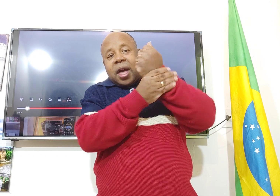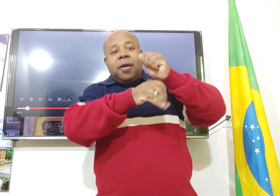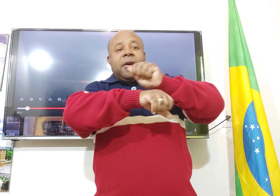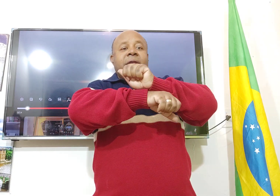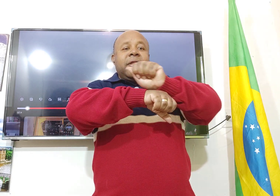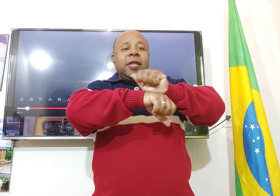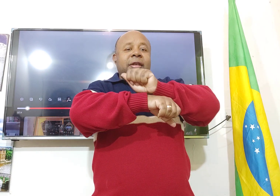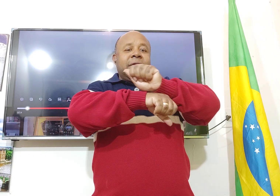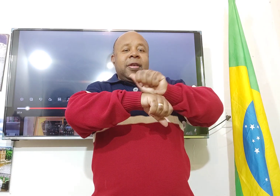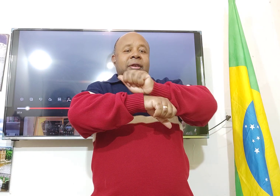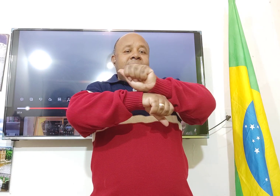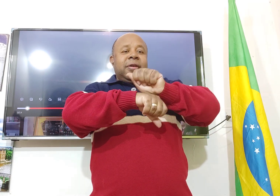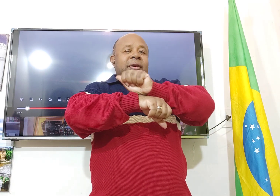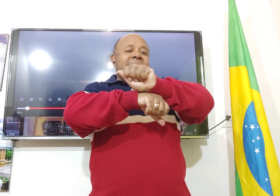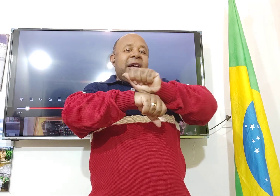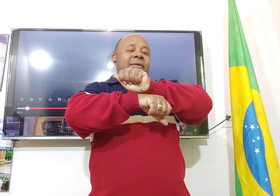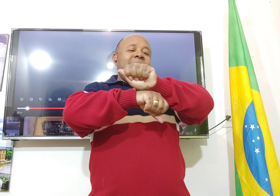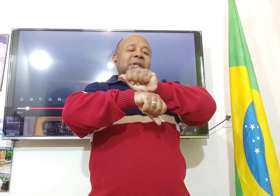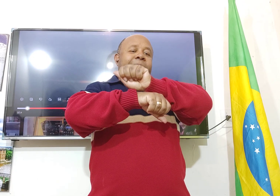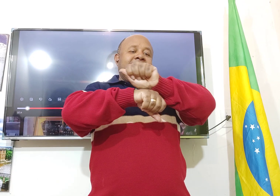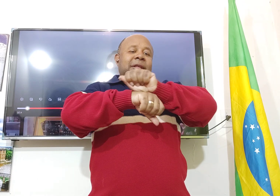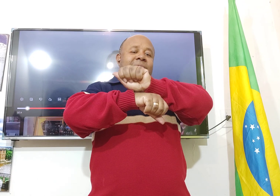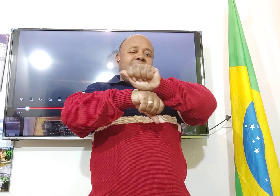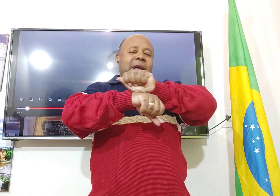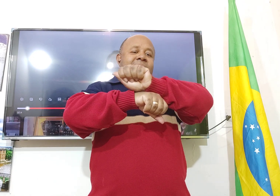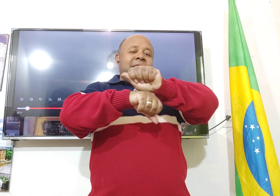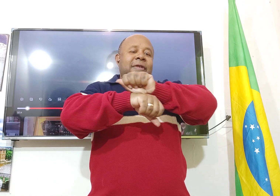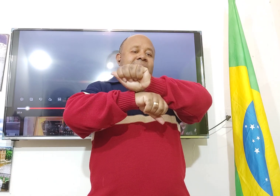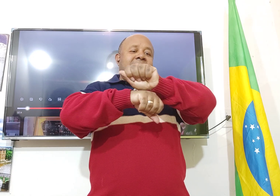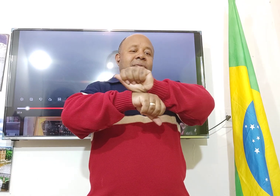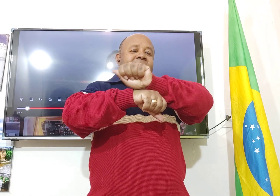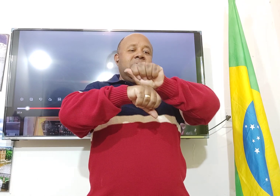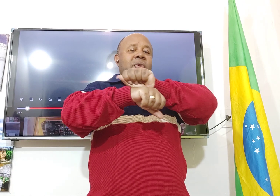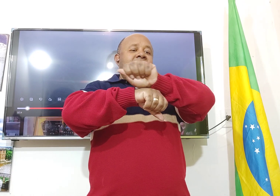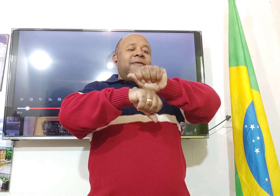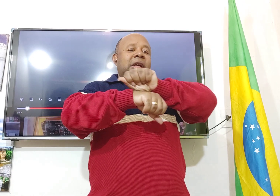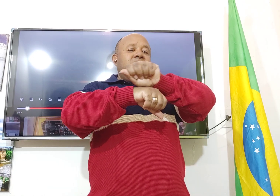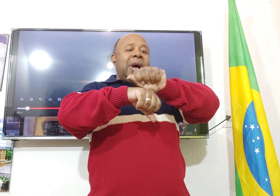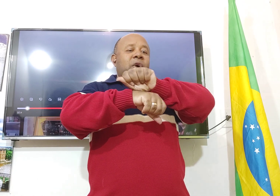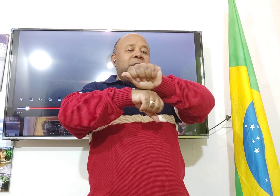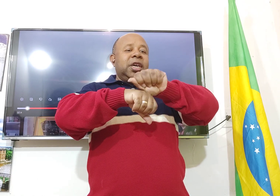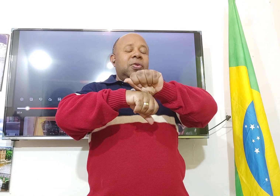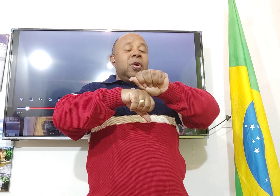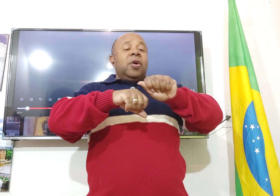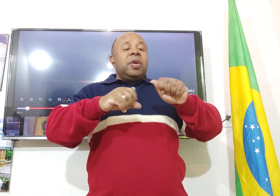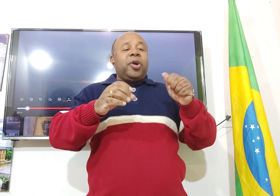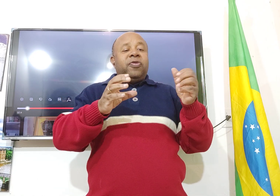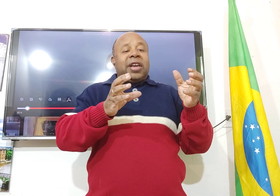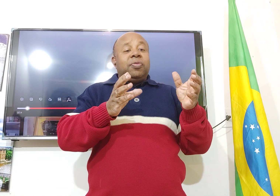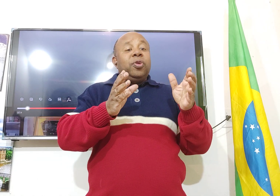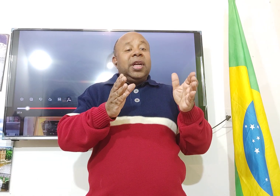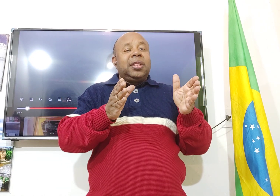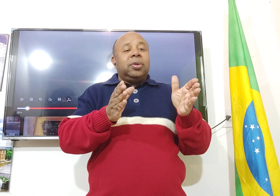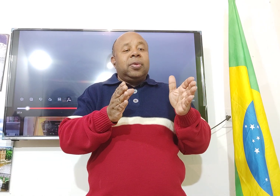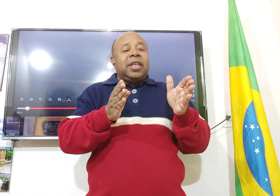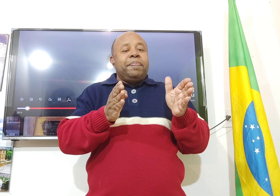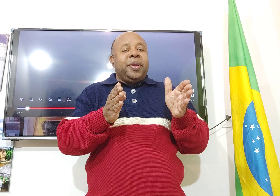Aí. Não, vamos mudar para assim. Vamos mudar. Faz assim. Faz um A rodando. Você pode ver que as mudanças são